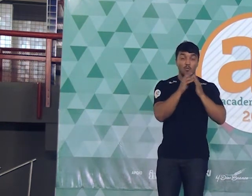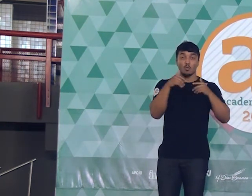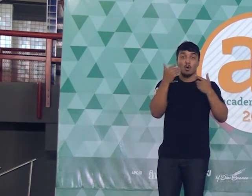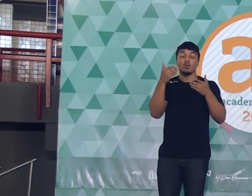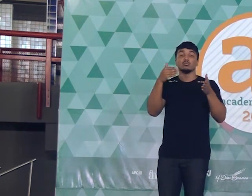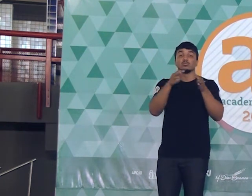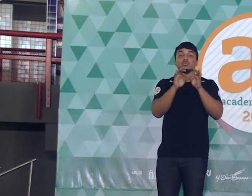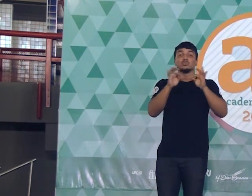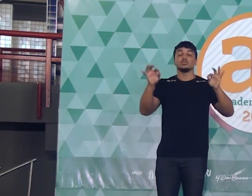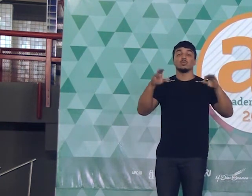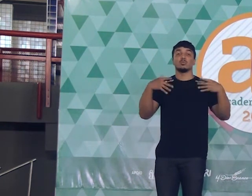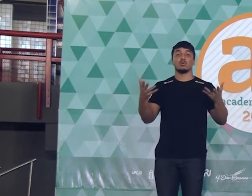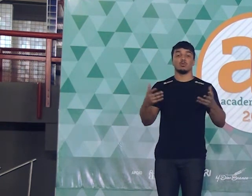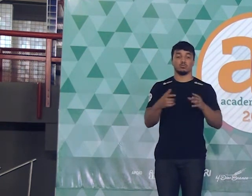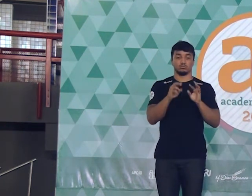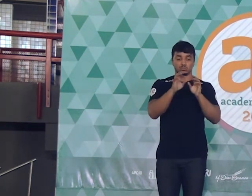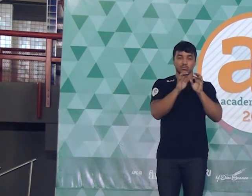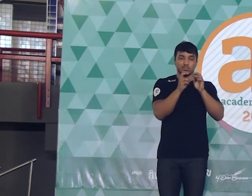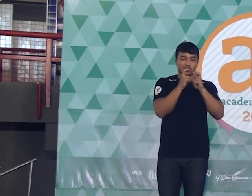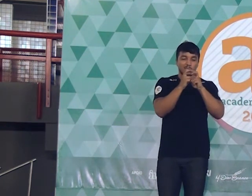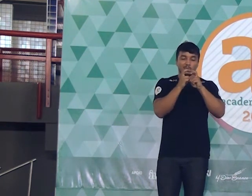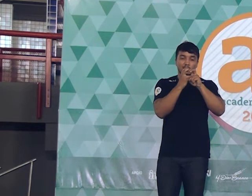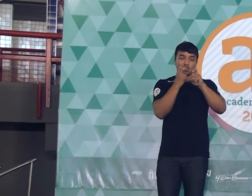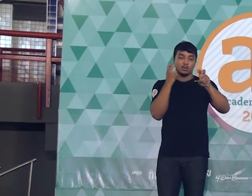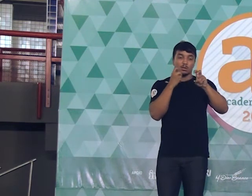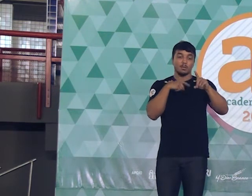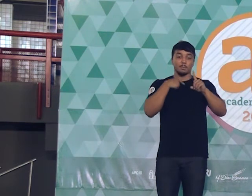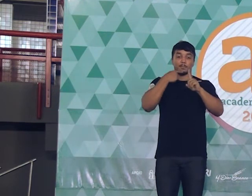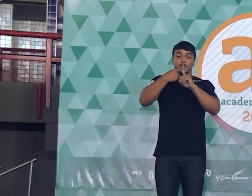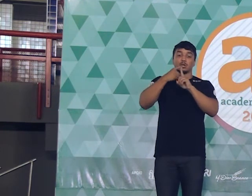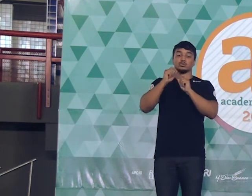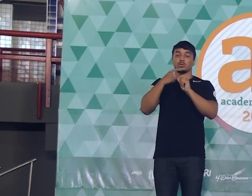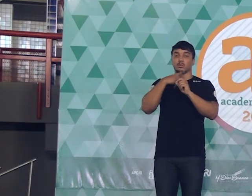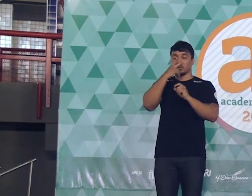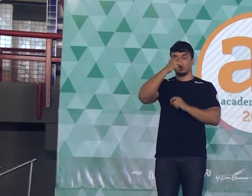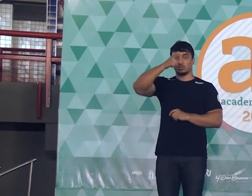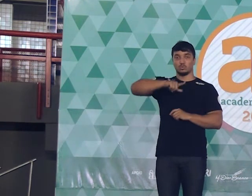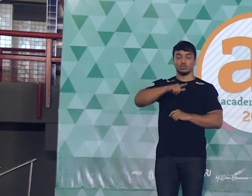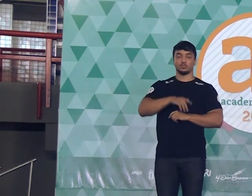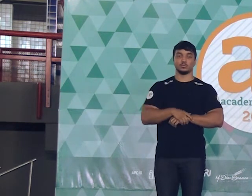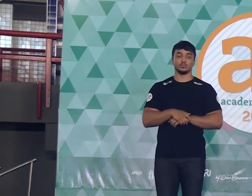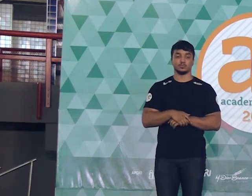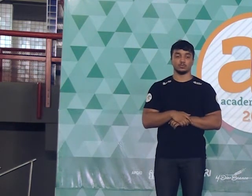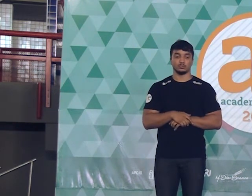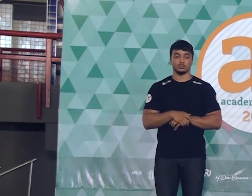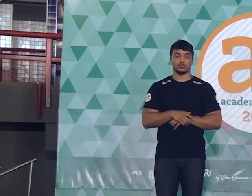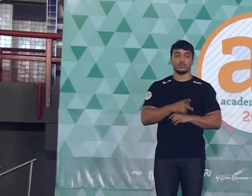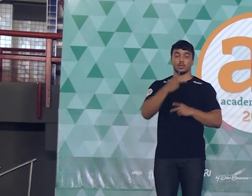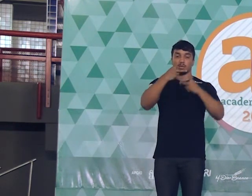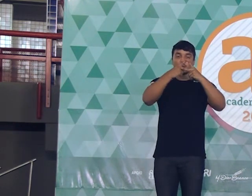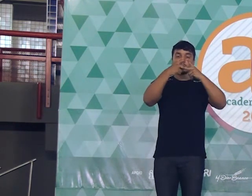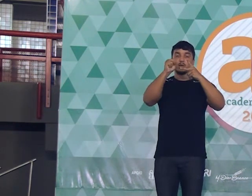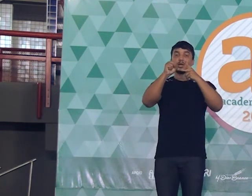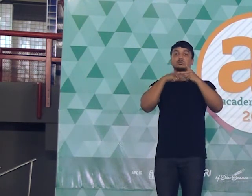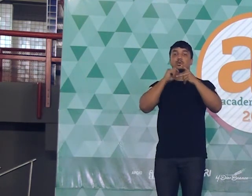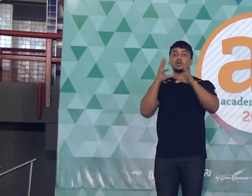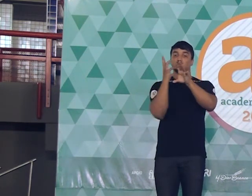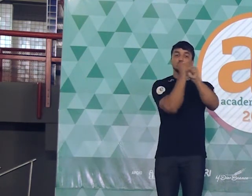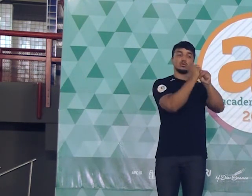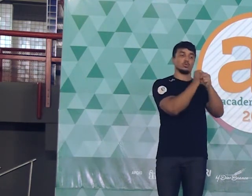que ele andou. O tamanho dele, mais o próprio móvel. Então, nesse caso, a gente vai dizer que o ΔS é a soma dos